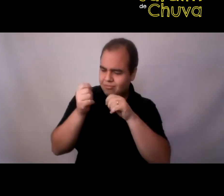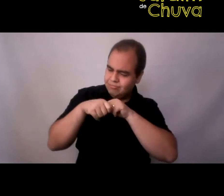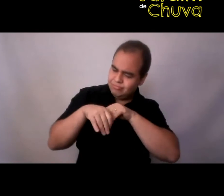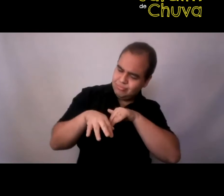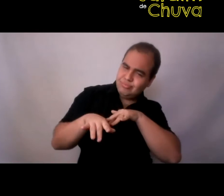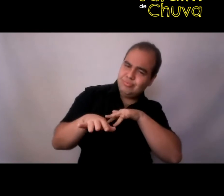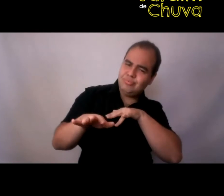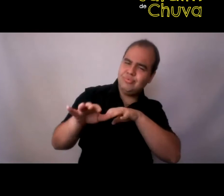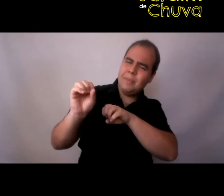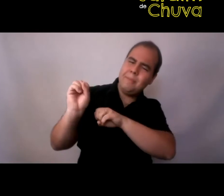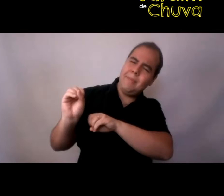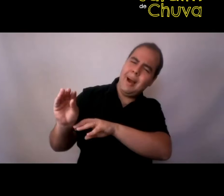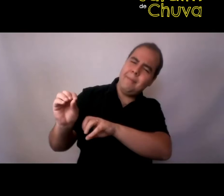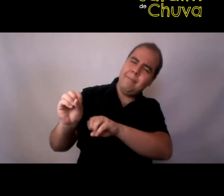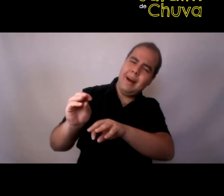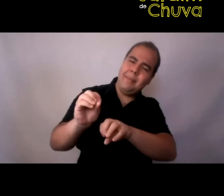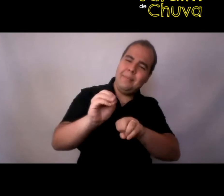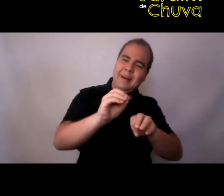ensinará ainda.